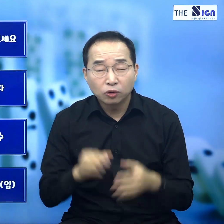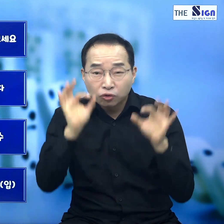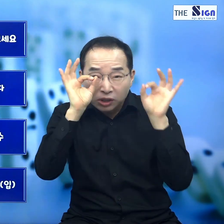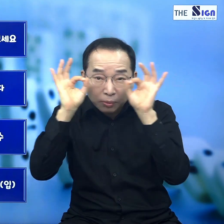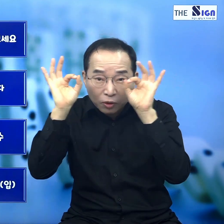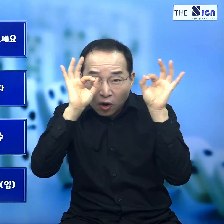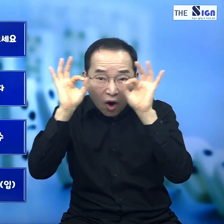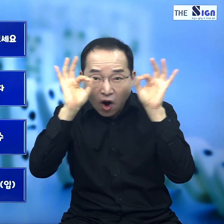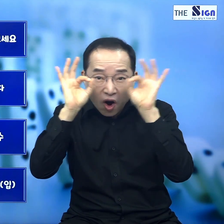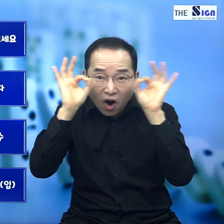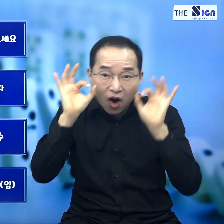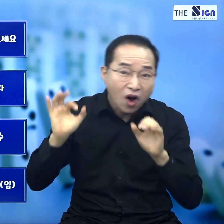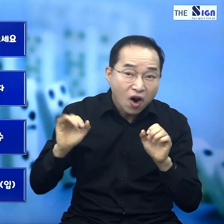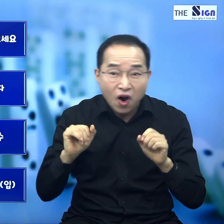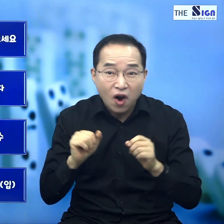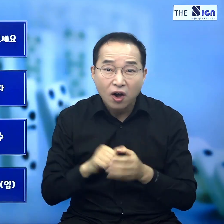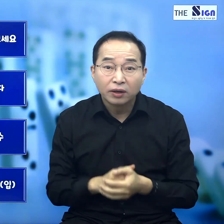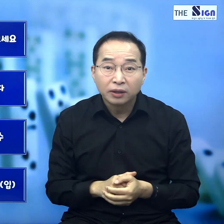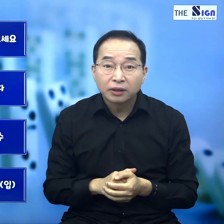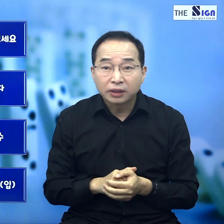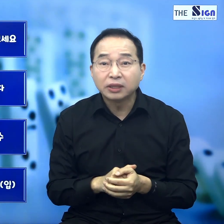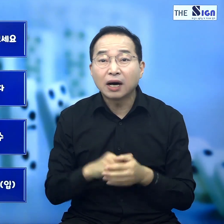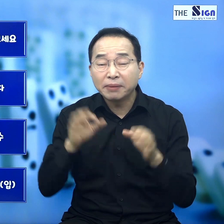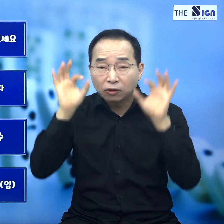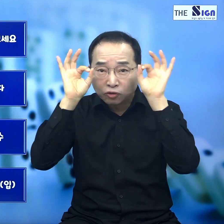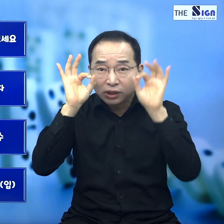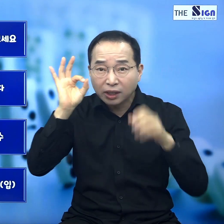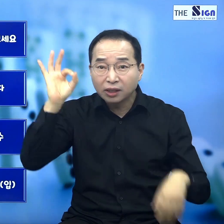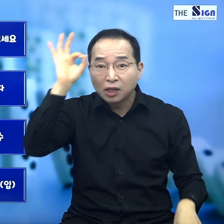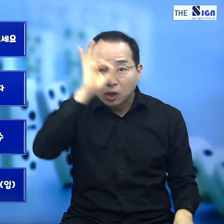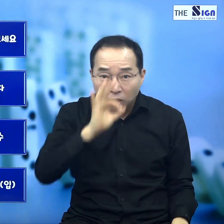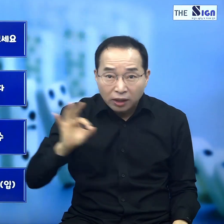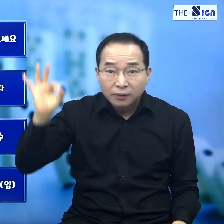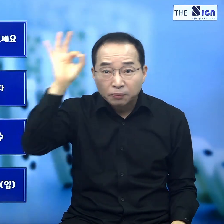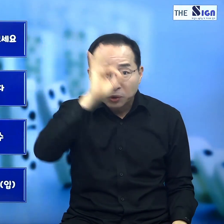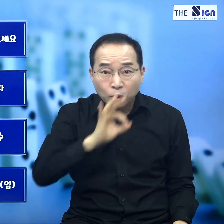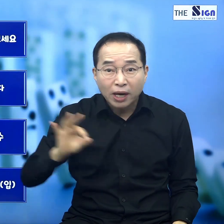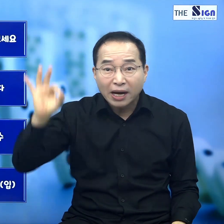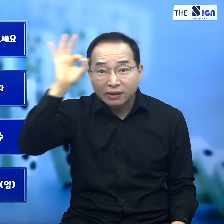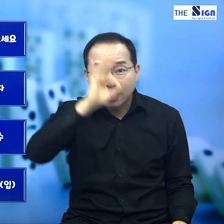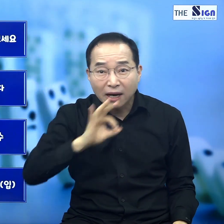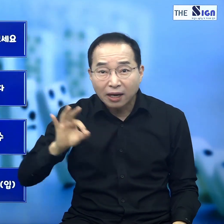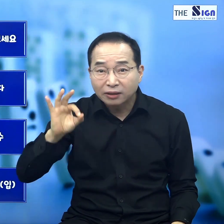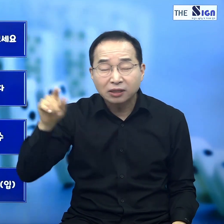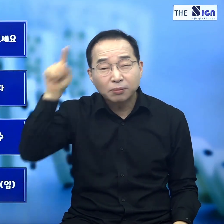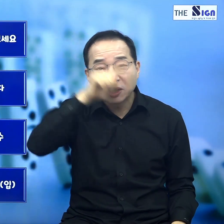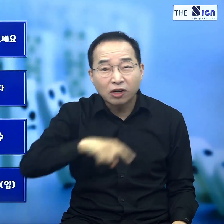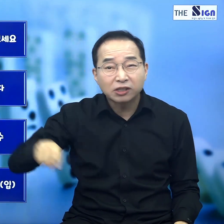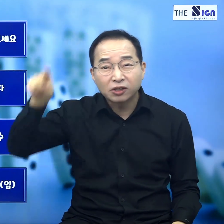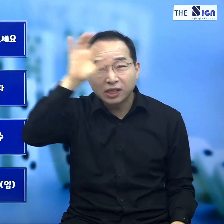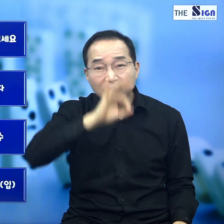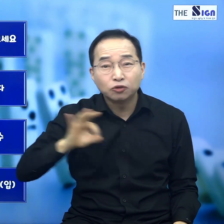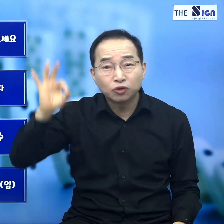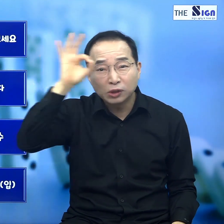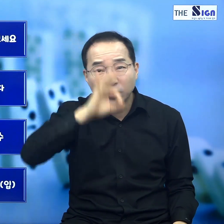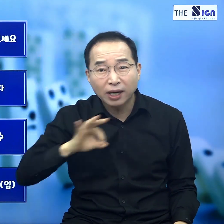눈치 보는 거. 그 다음에 눈이 돌아간다. 다시 말하면 여기저기 눈이 돌아가니까